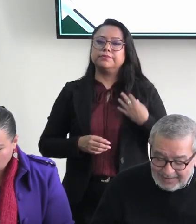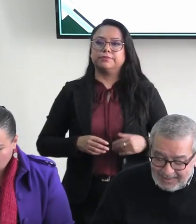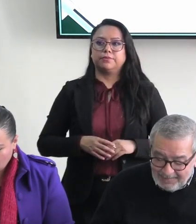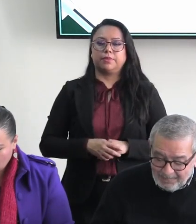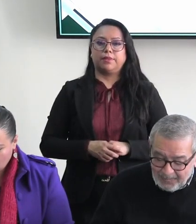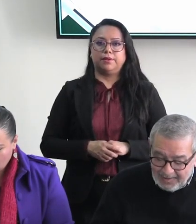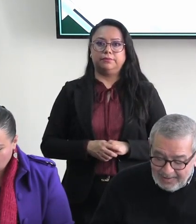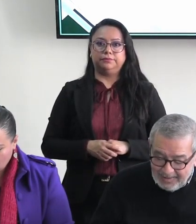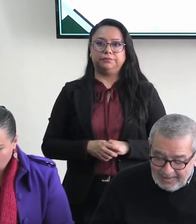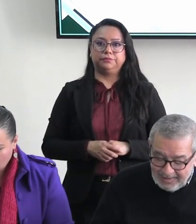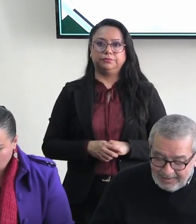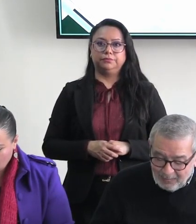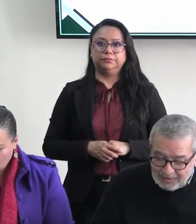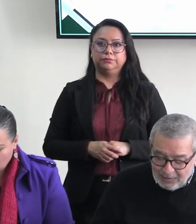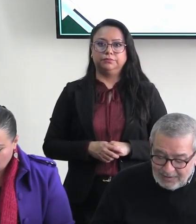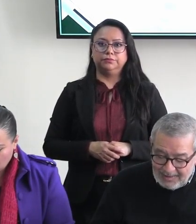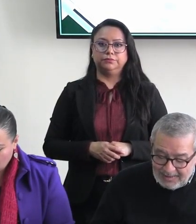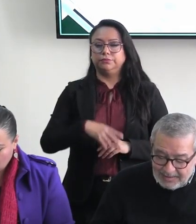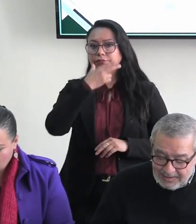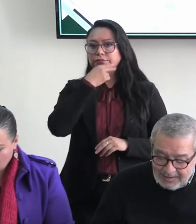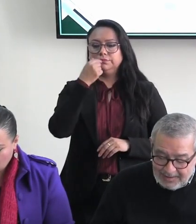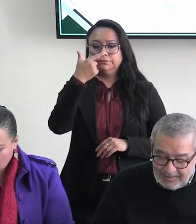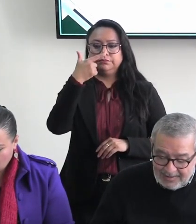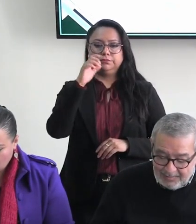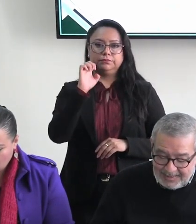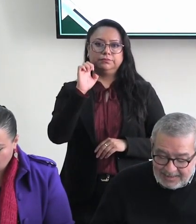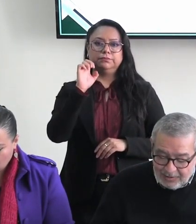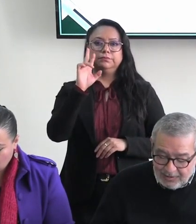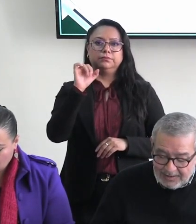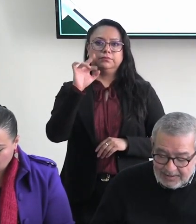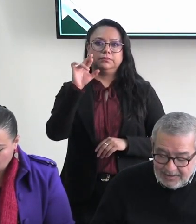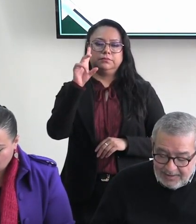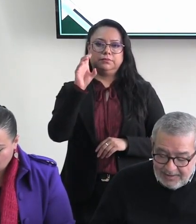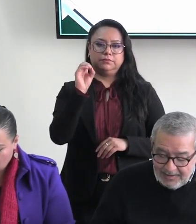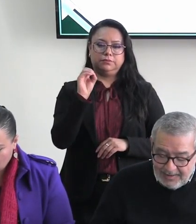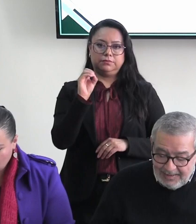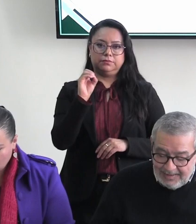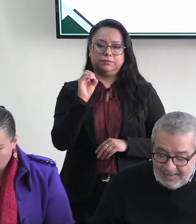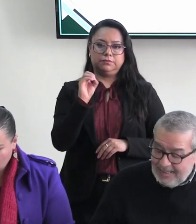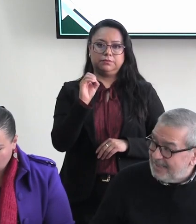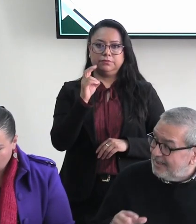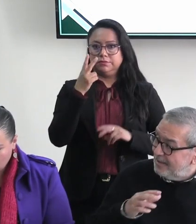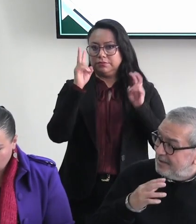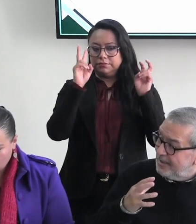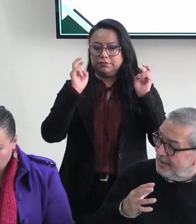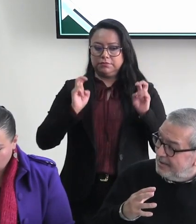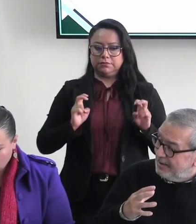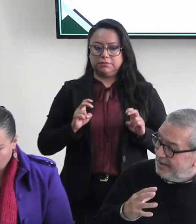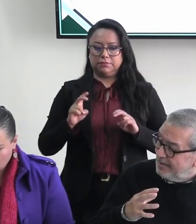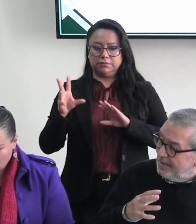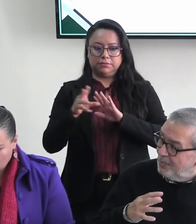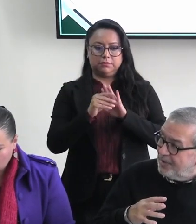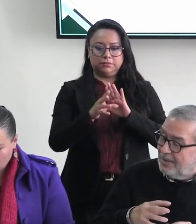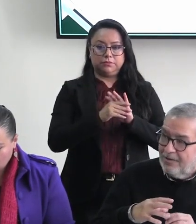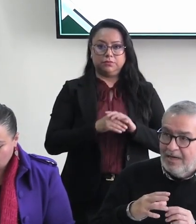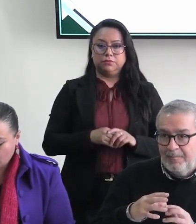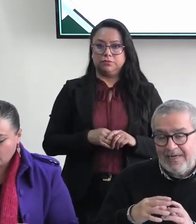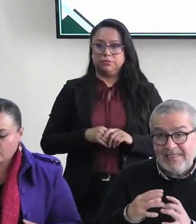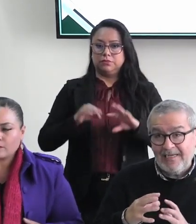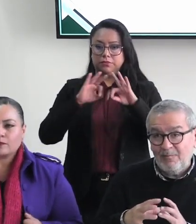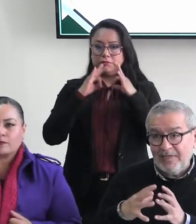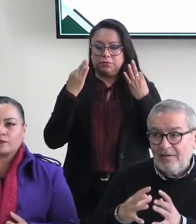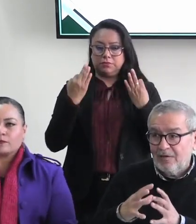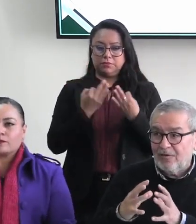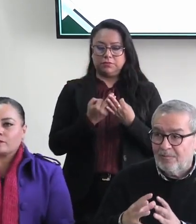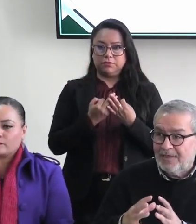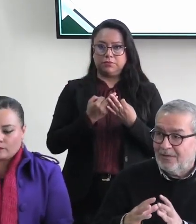Gerardo, esta cuestión de las limitaciones y de la idea el modelo, al